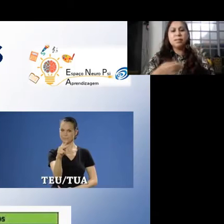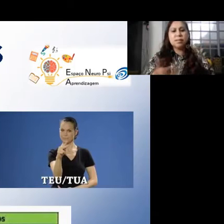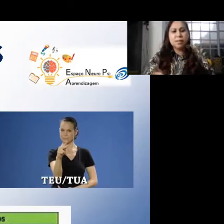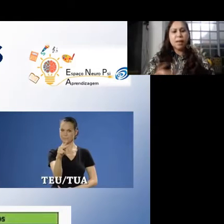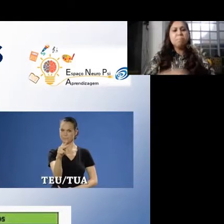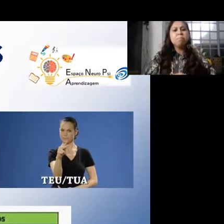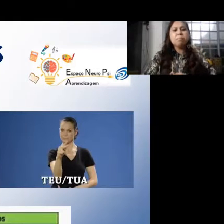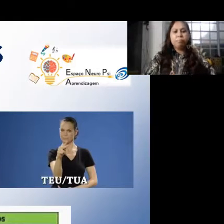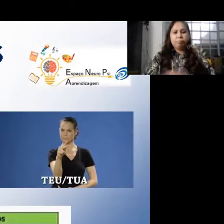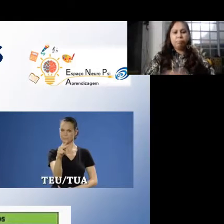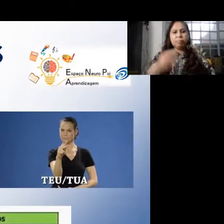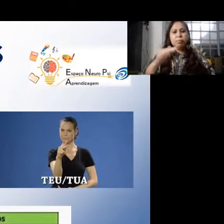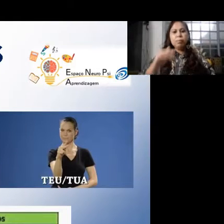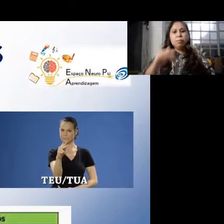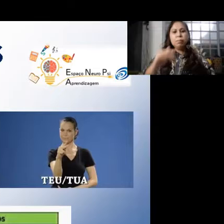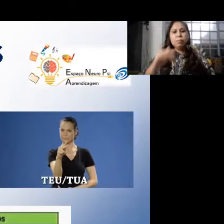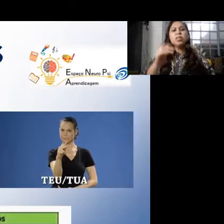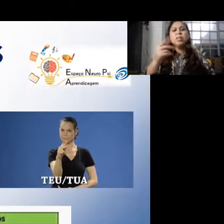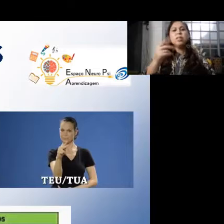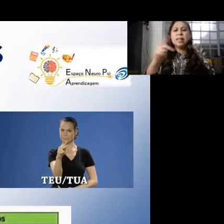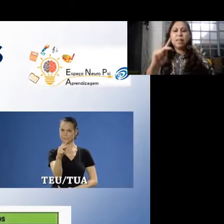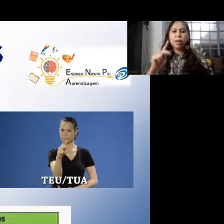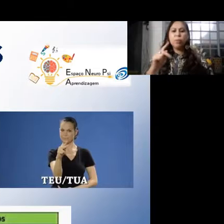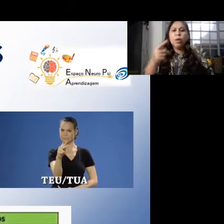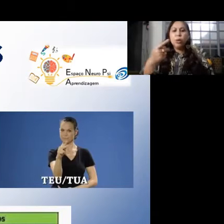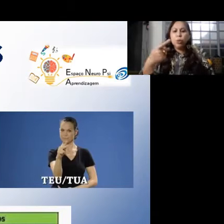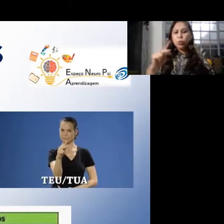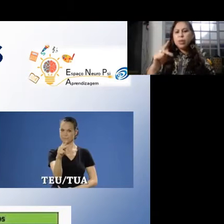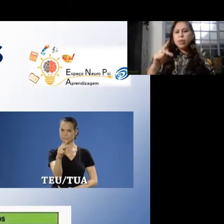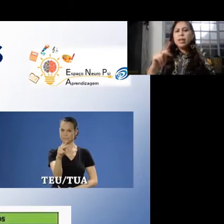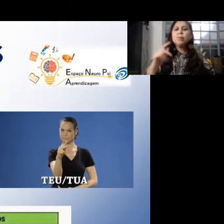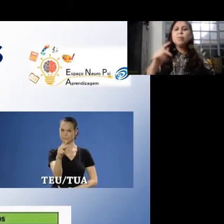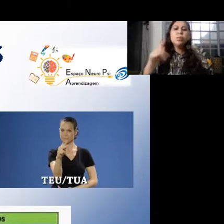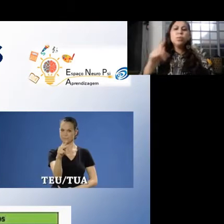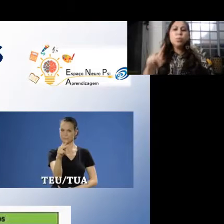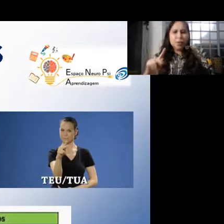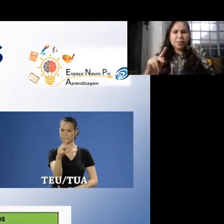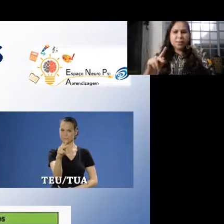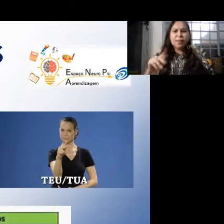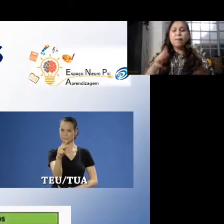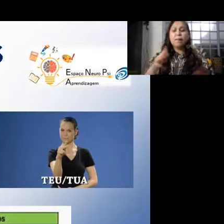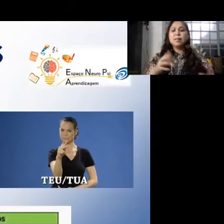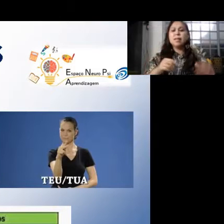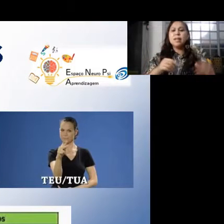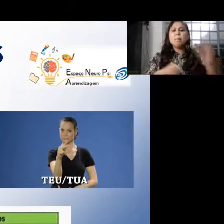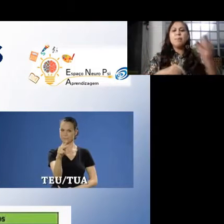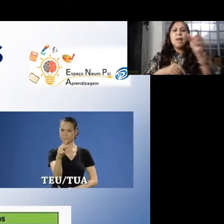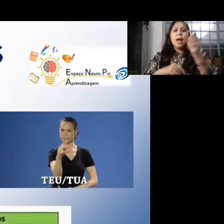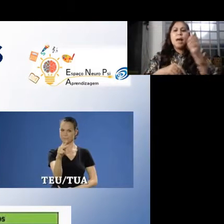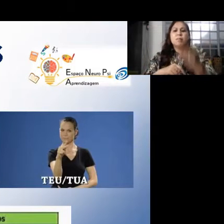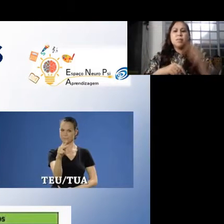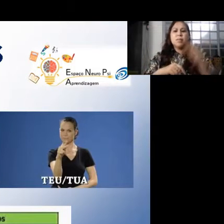de minhas, né? Nós temos aí teu, tua, teus e tuas. Então,